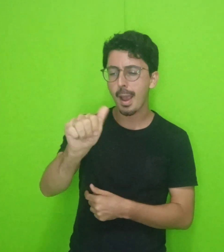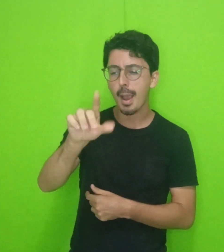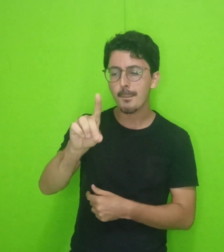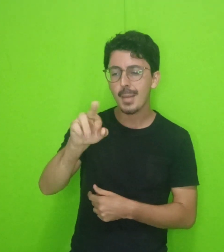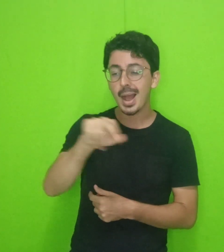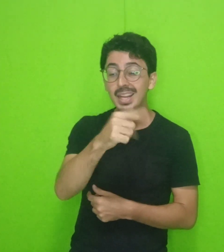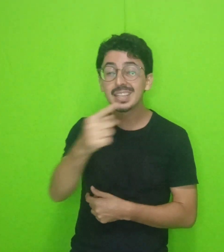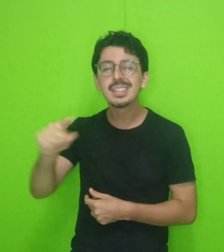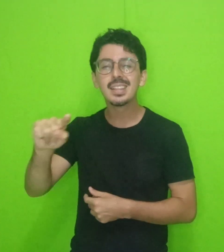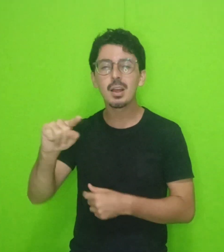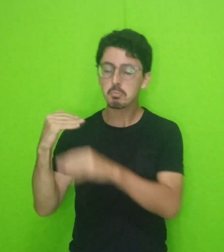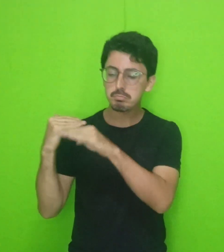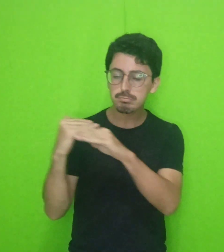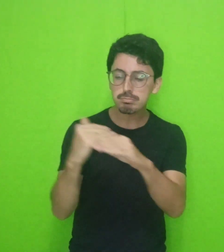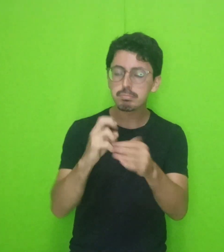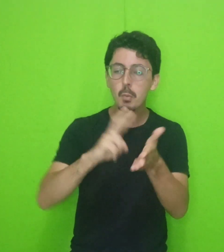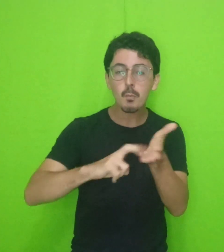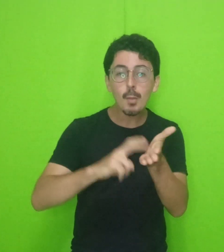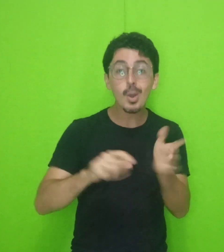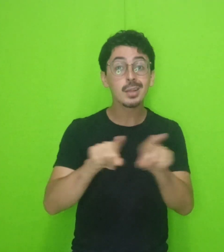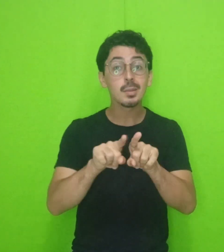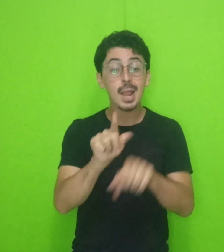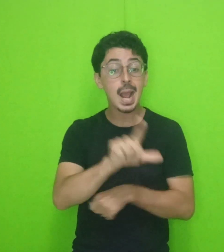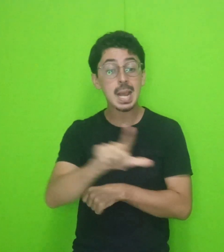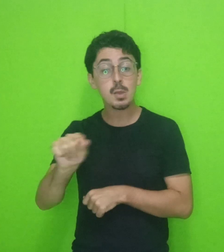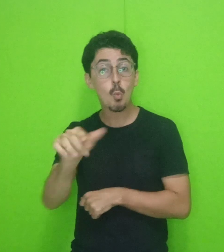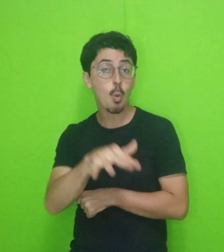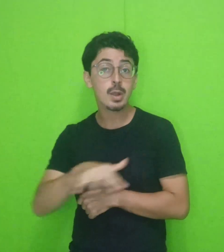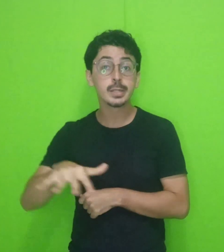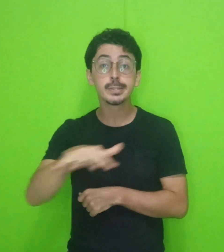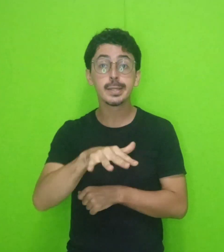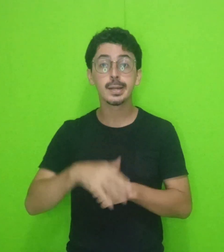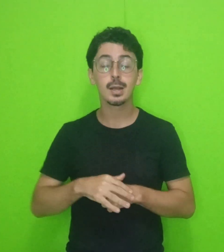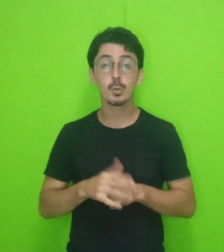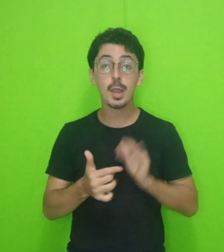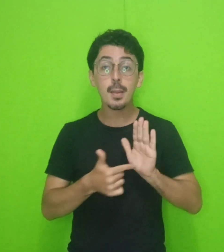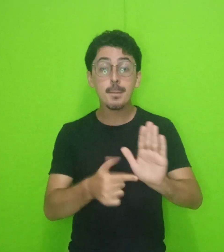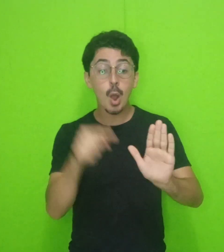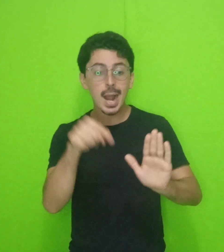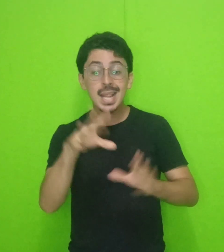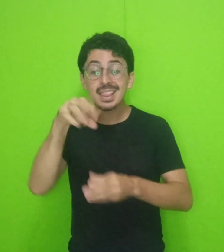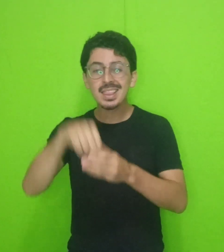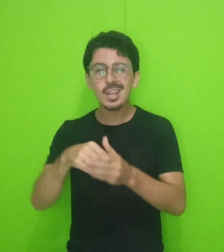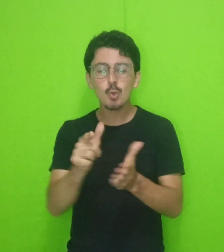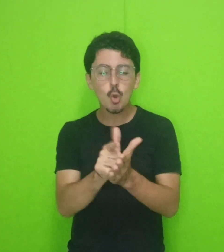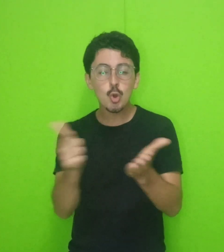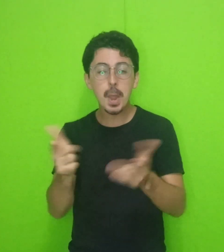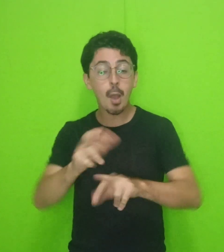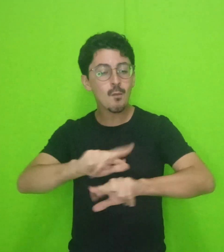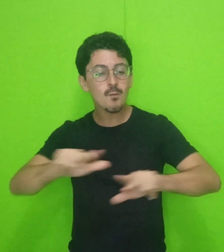da linguagem como um todo, exibidos por textos de jornais populares de